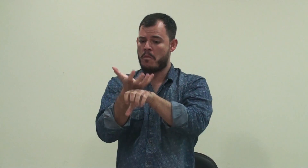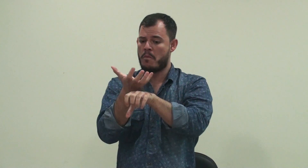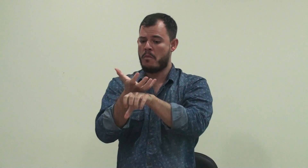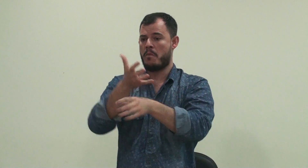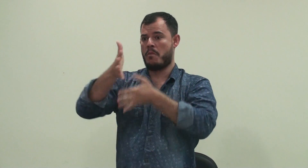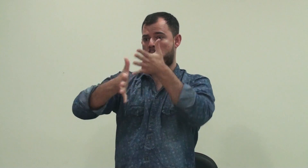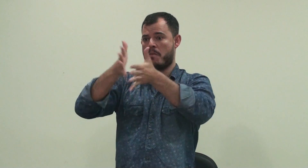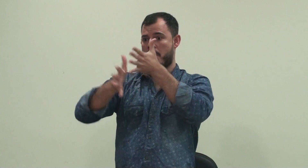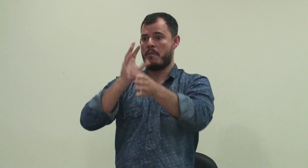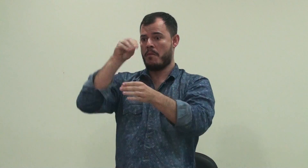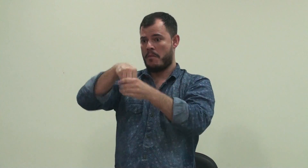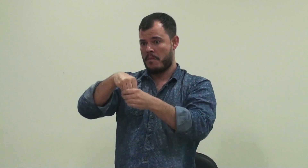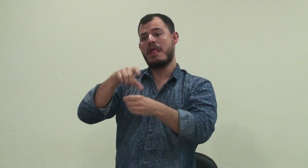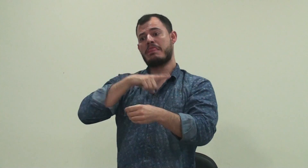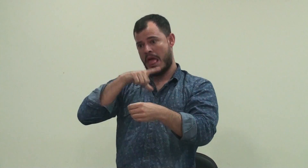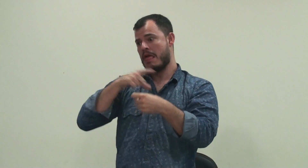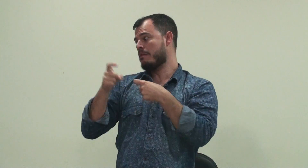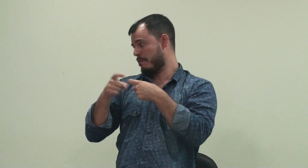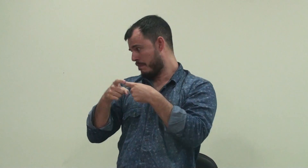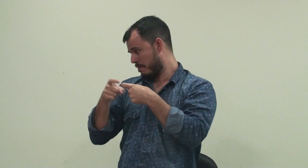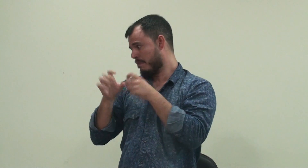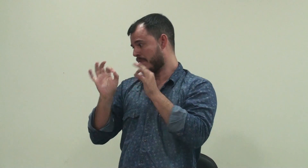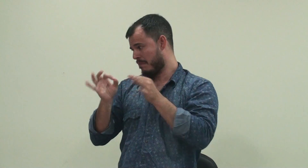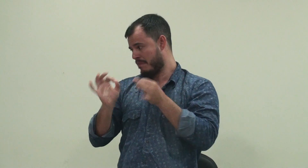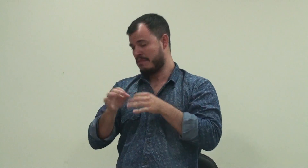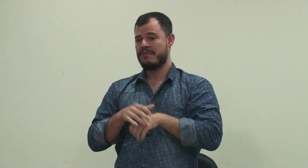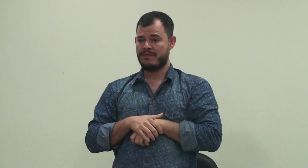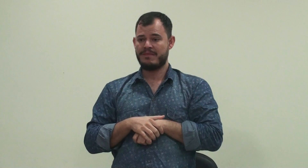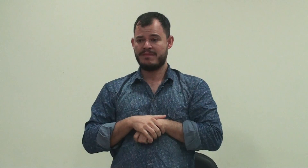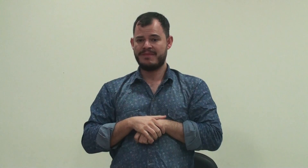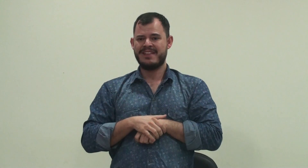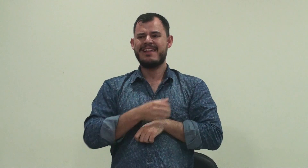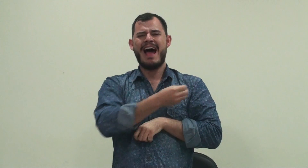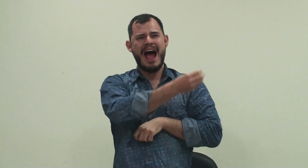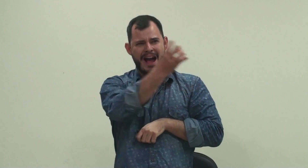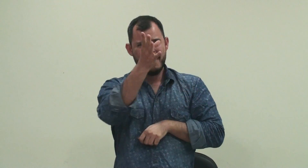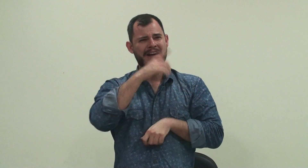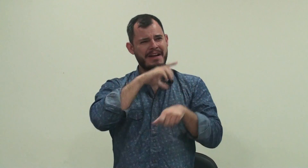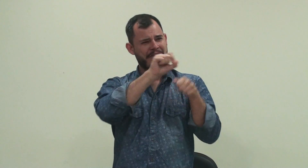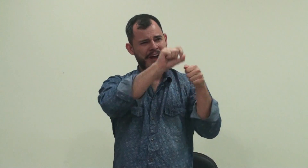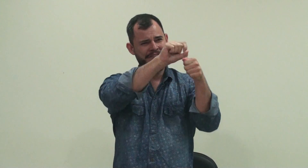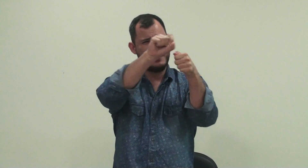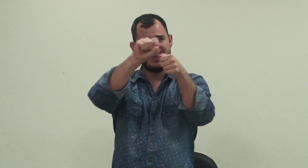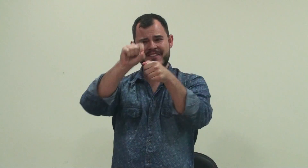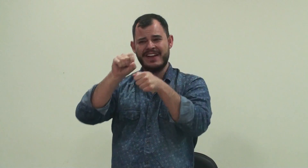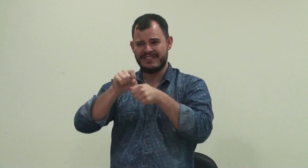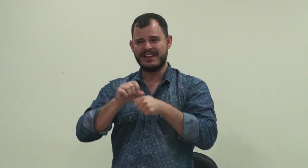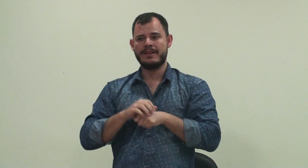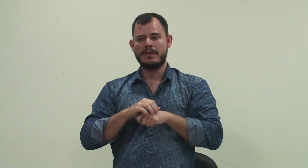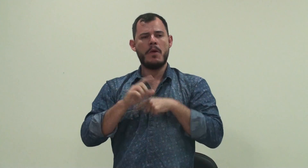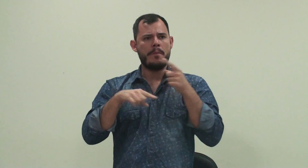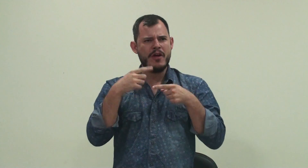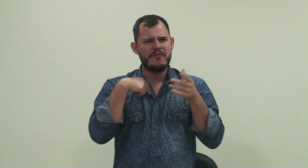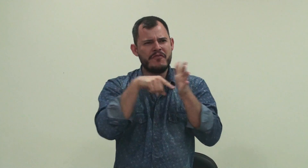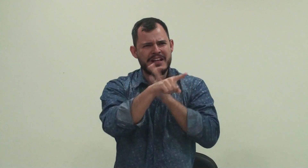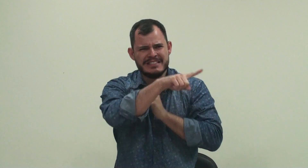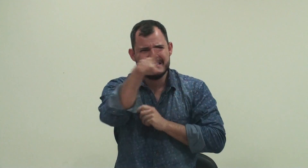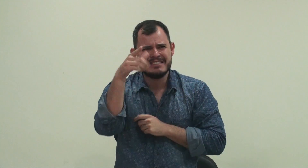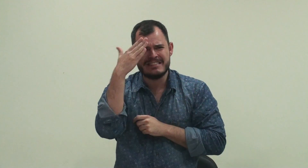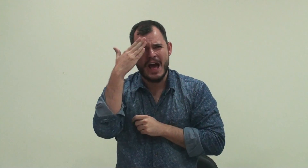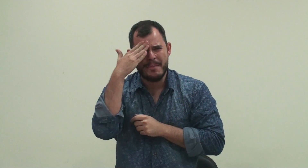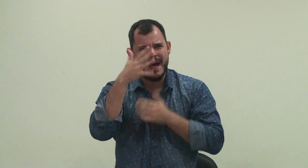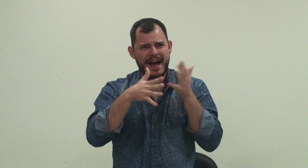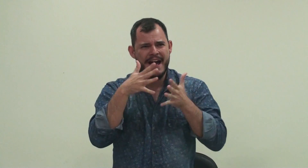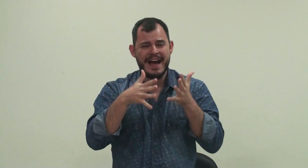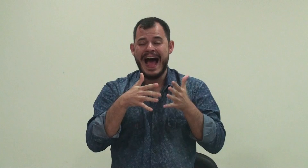Ao frequentar alguns lugares, né, tem essas disciplinas que tratam, dentro da medicina, que tratam diversos aspectos, então é preciso